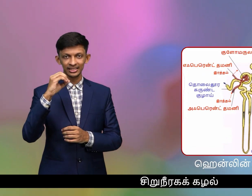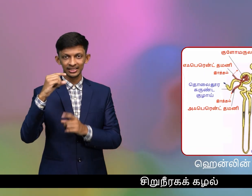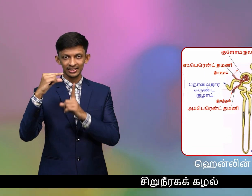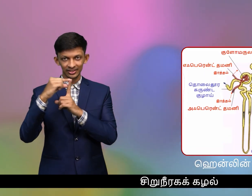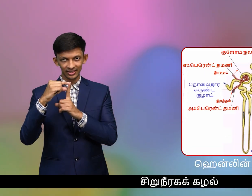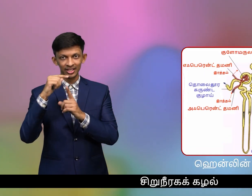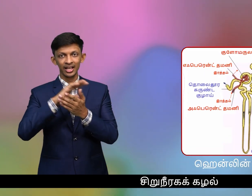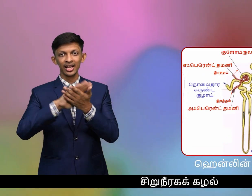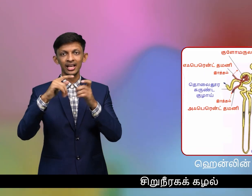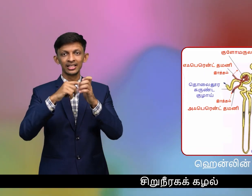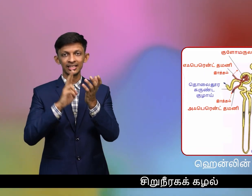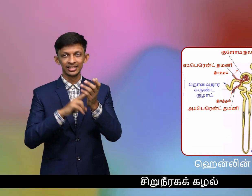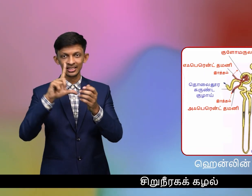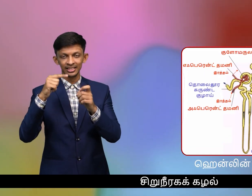சிறுநீரக கழல்,